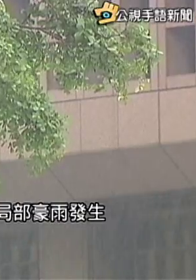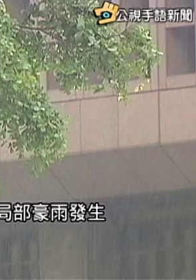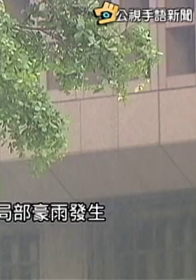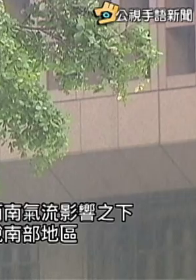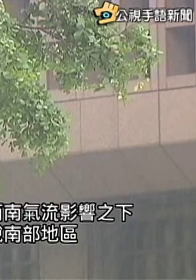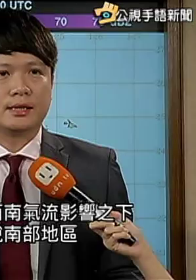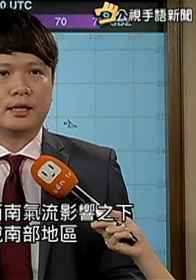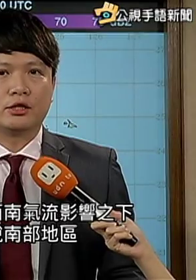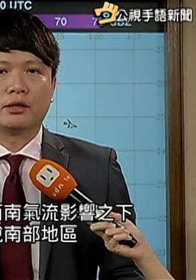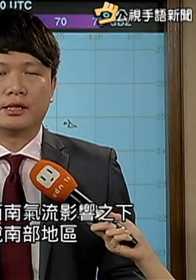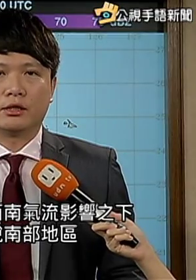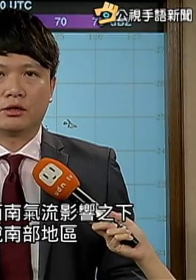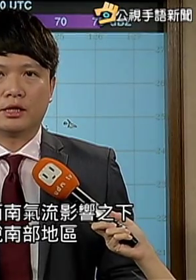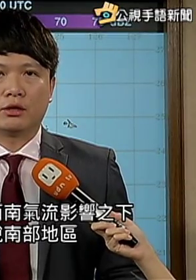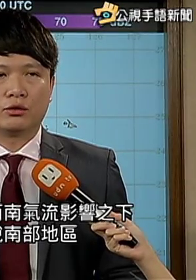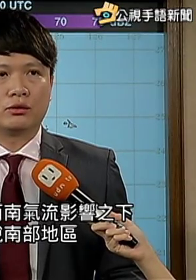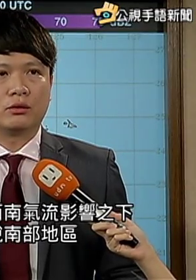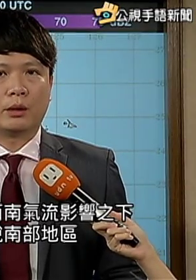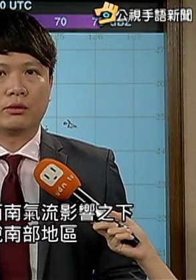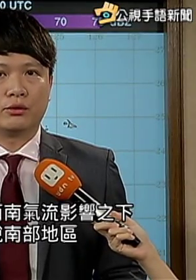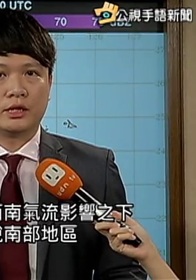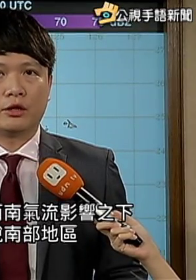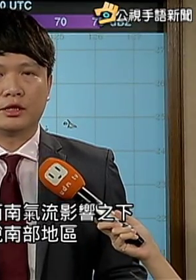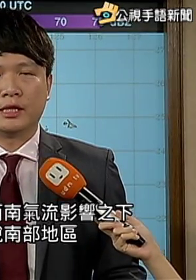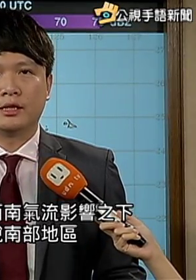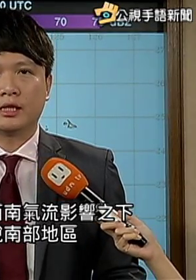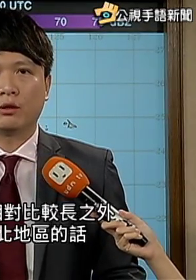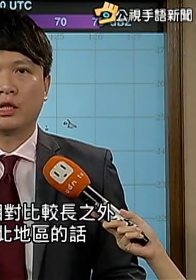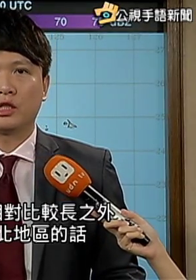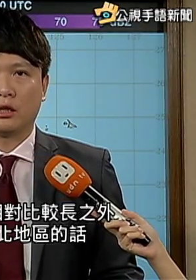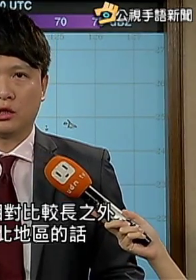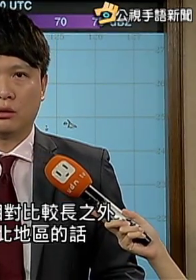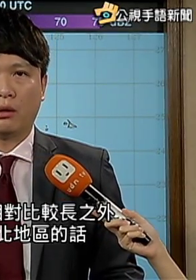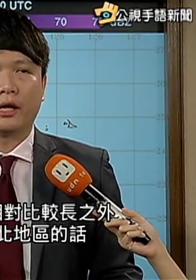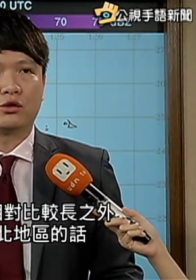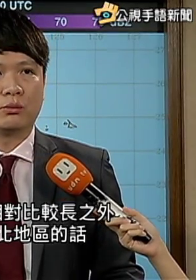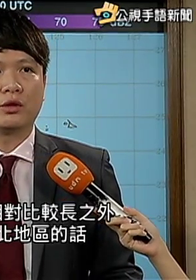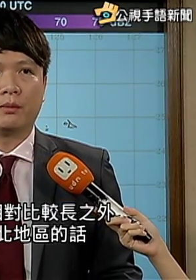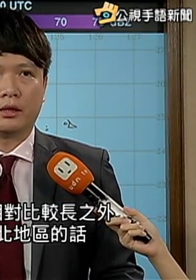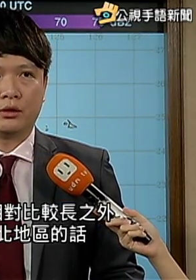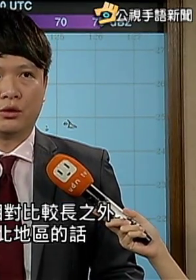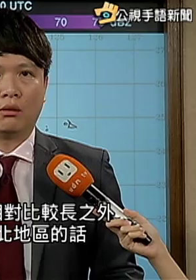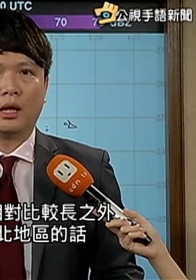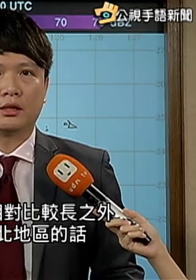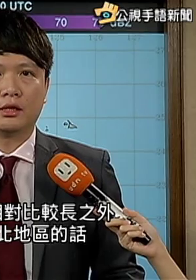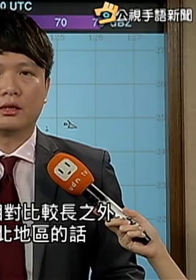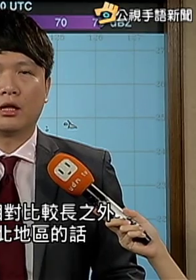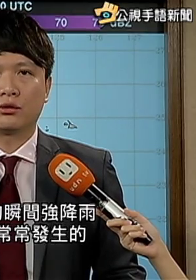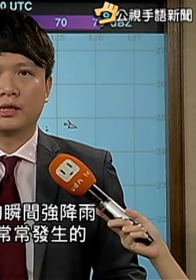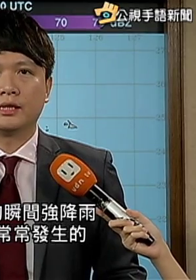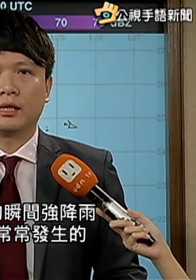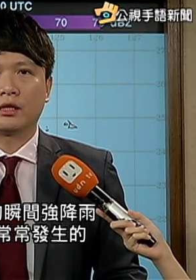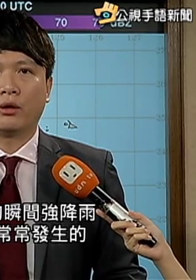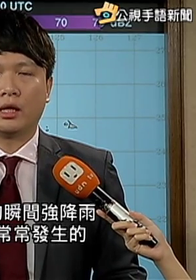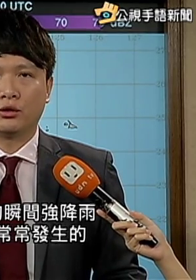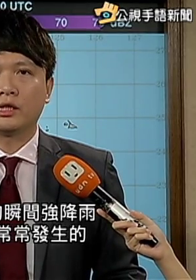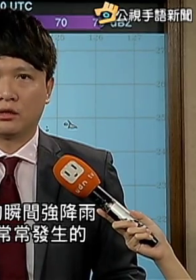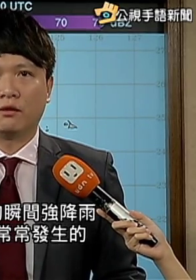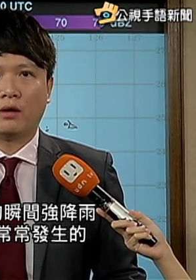四之前在西南气流的影响之下，除了说南部地区下雨时间相对比较长之外，中部以北地区的话，其实它的瞬间强降雨还是会常常发